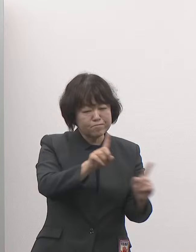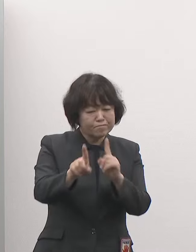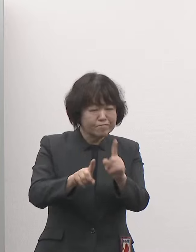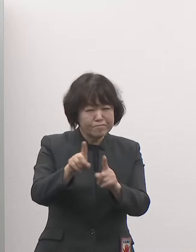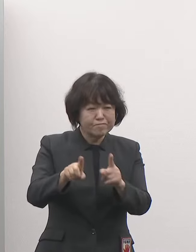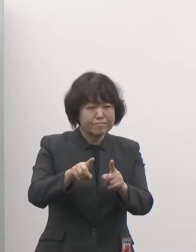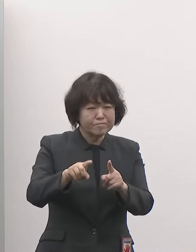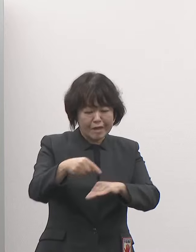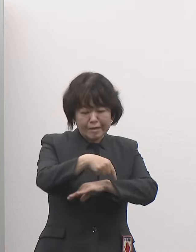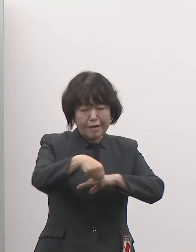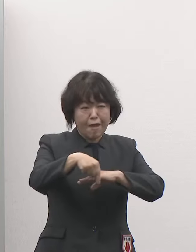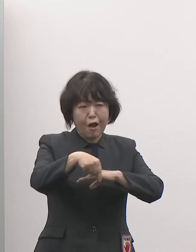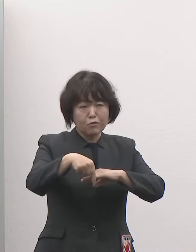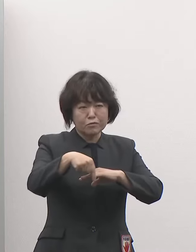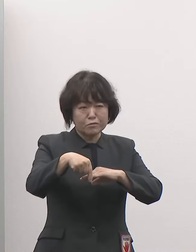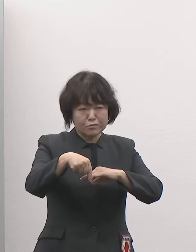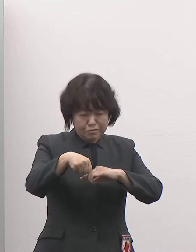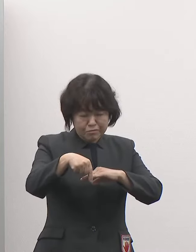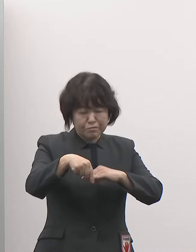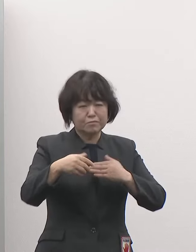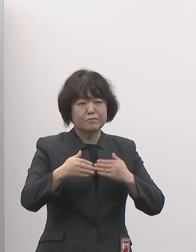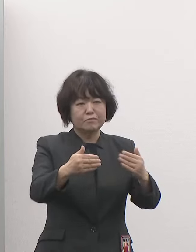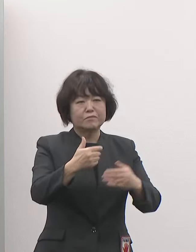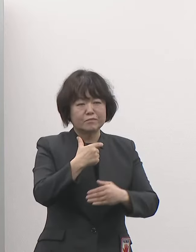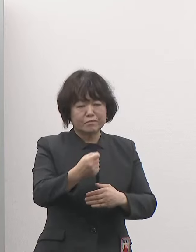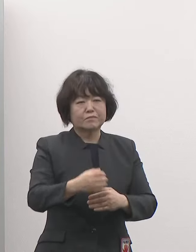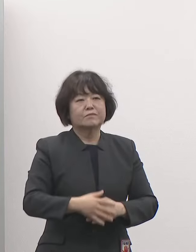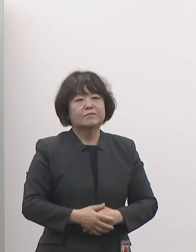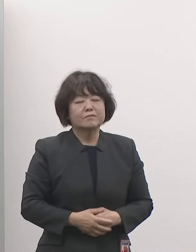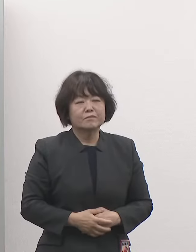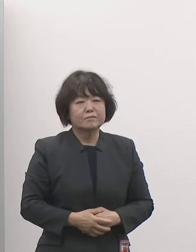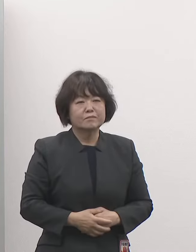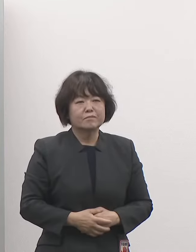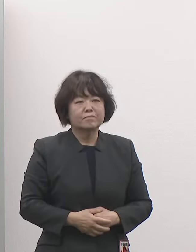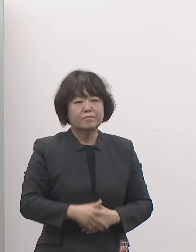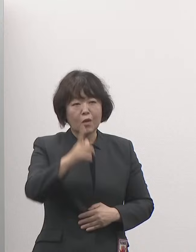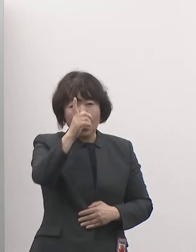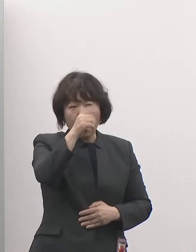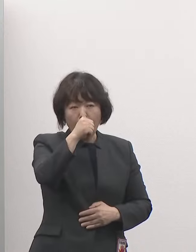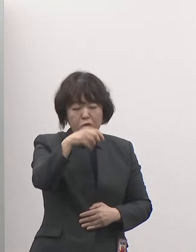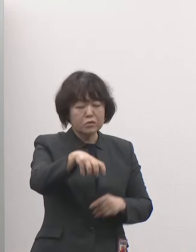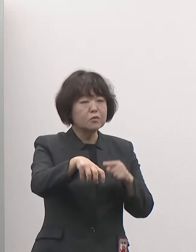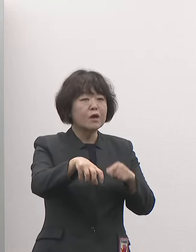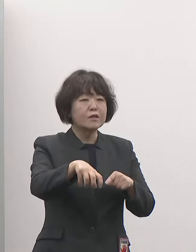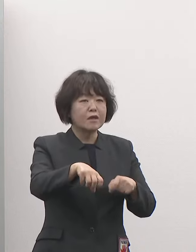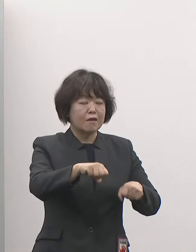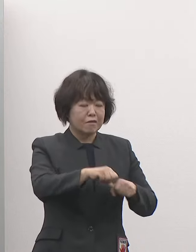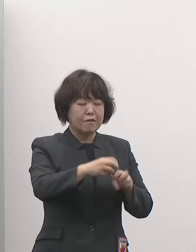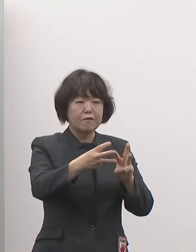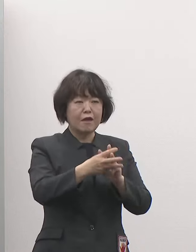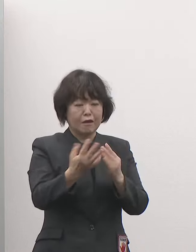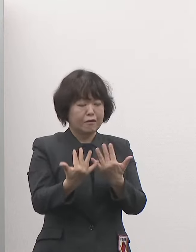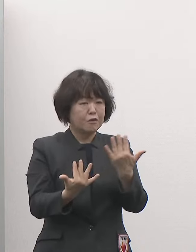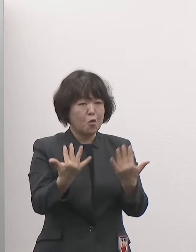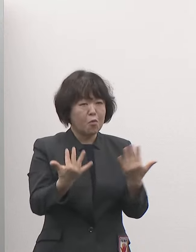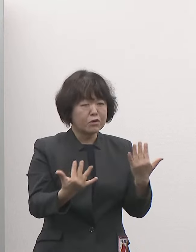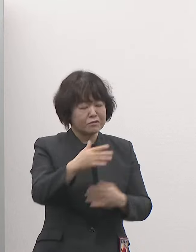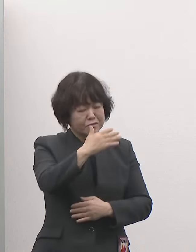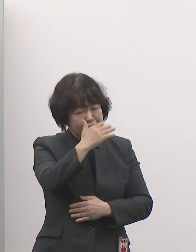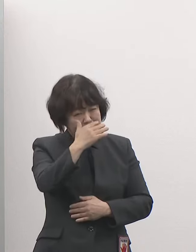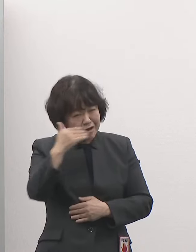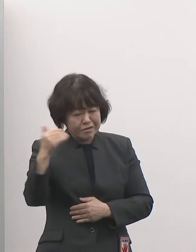と、なるような、そういう取り組みをしていきたいと思います。甲府地域に関しましては武田の森、大変素晴らしい場所です